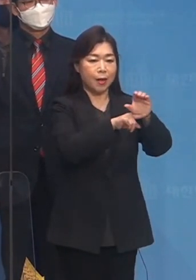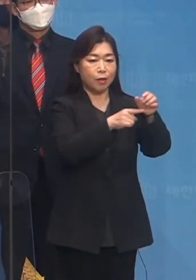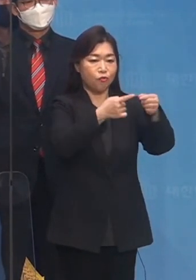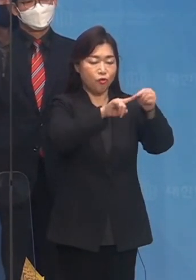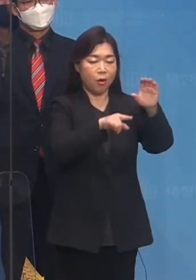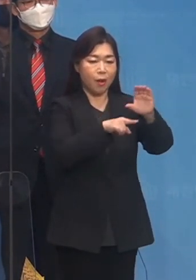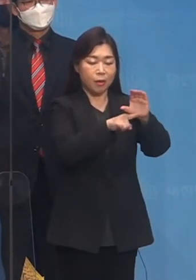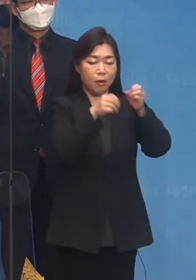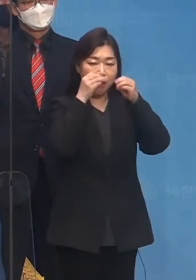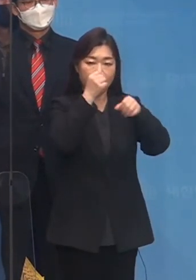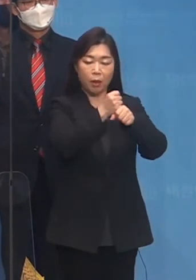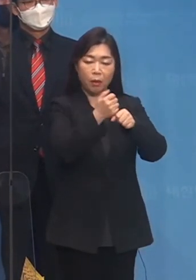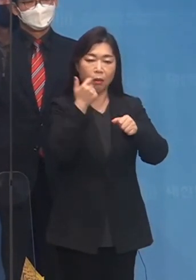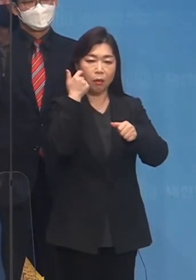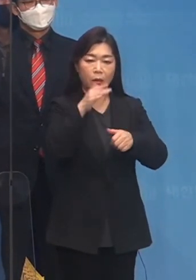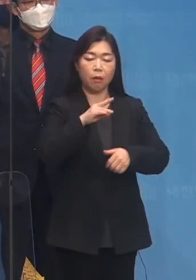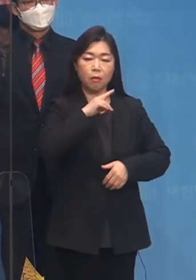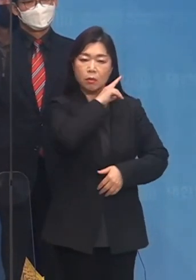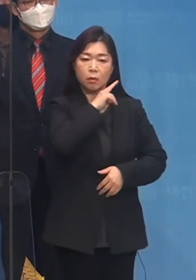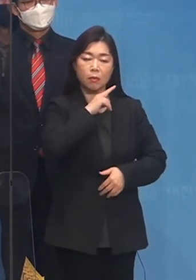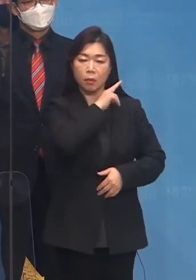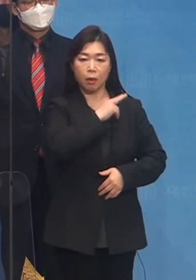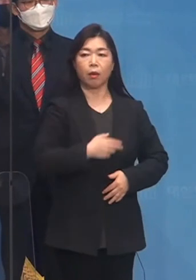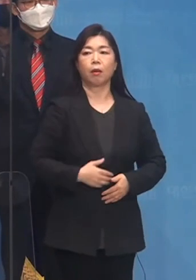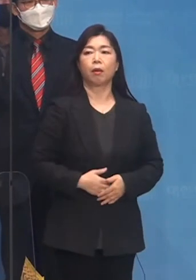새로 만들었나 의심을 합니다.